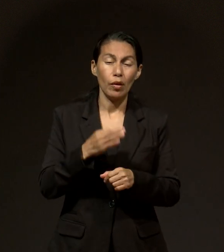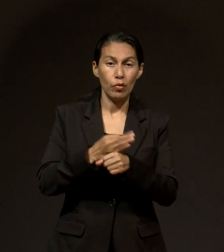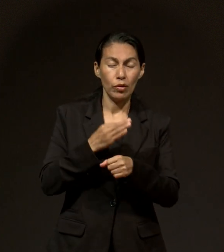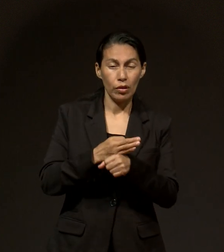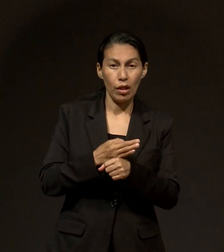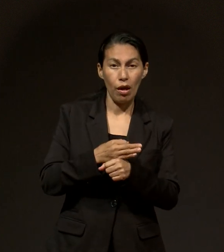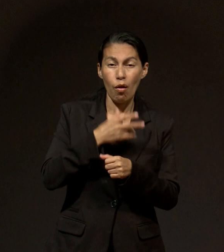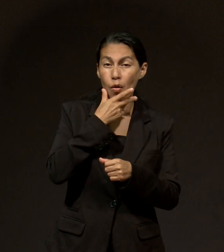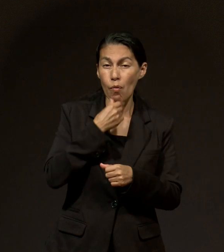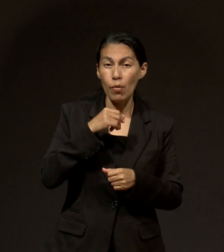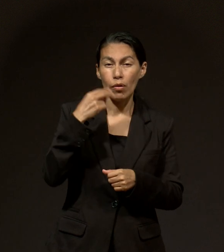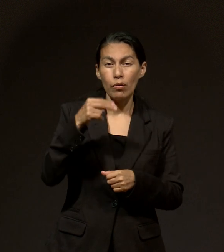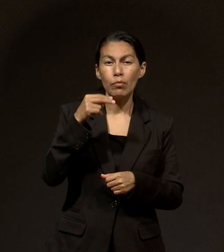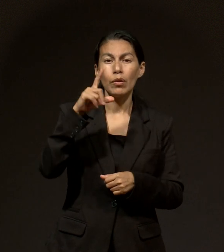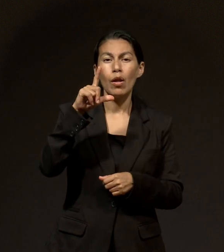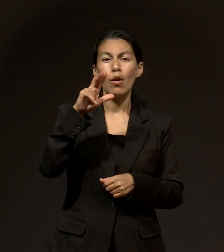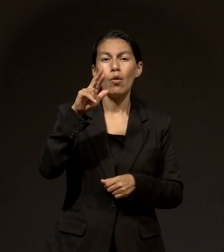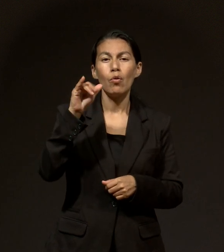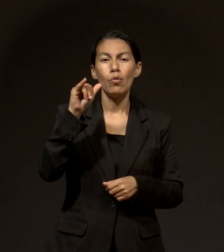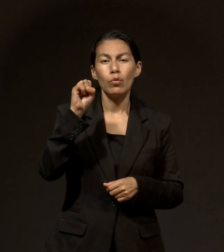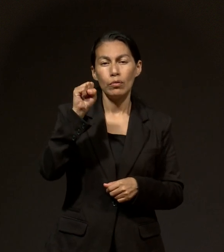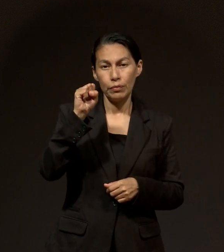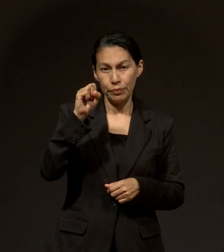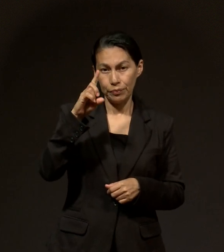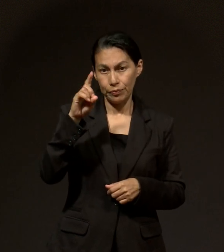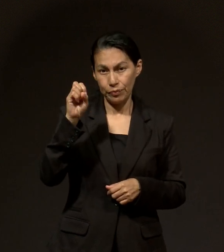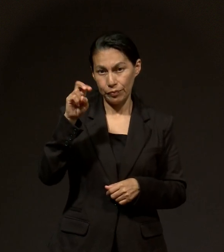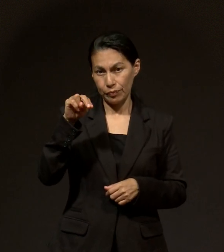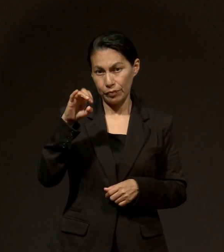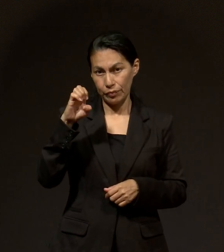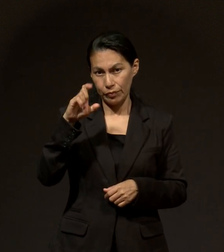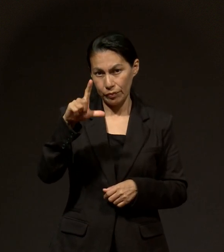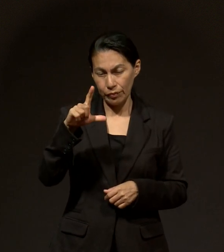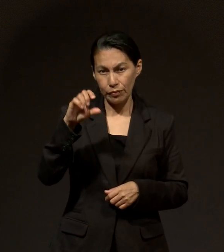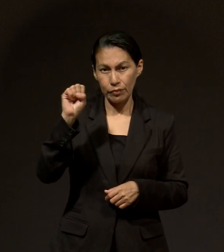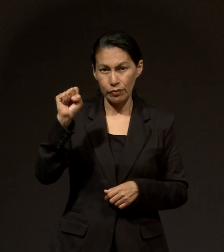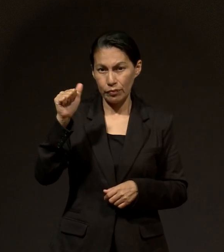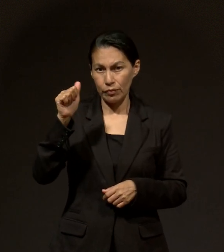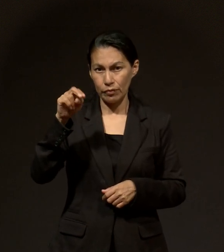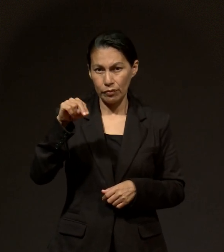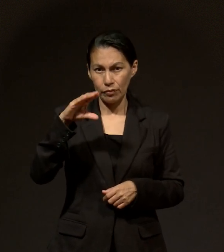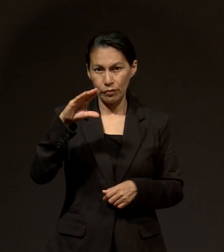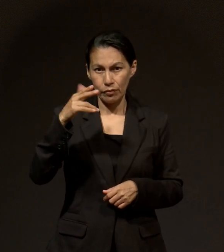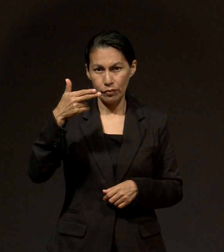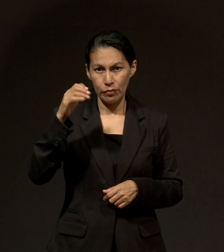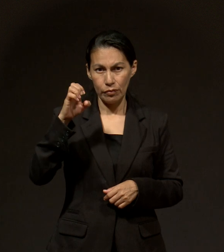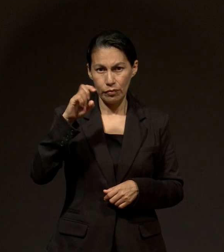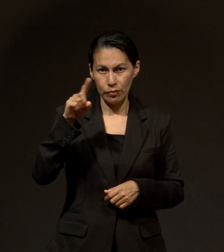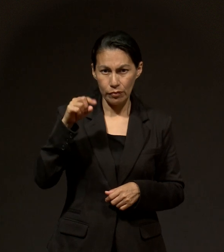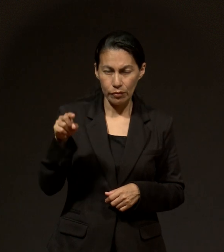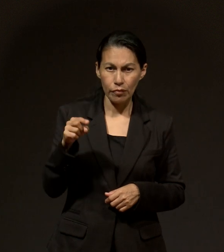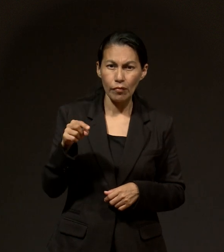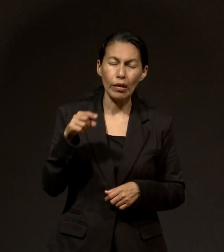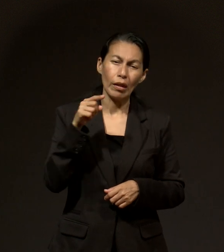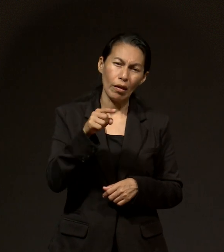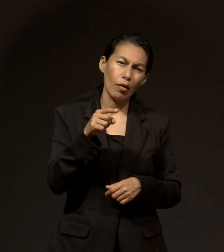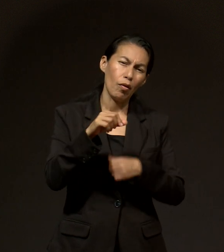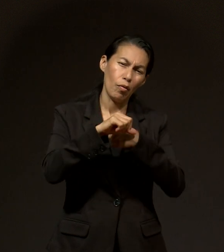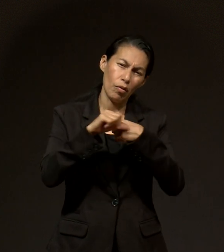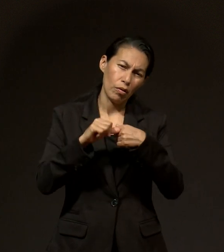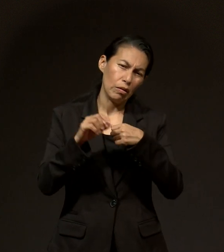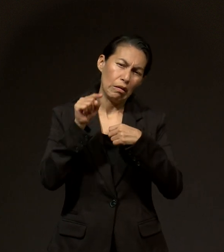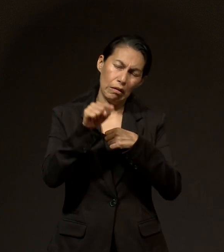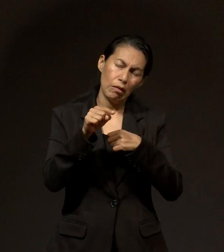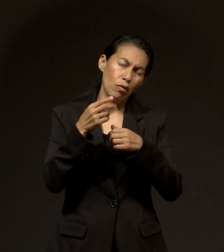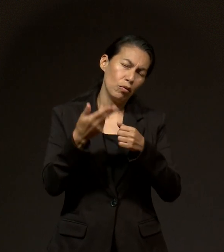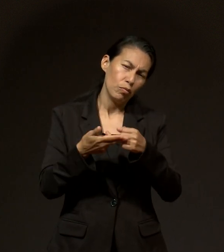De Luis Daniel Sánchez Yo les pido por favor Que nos pongamos en oración